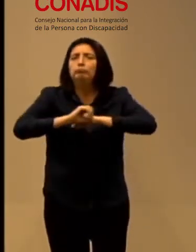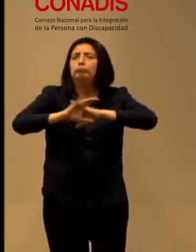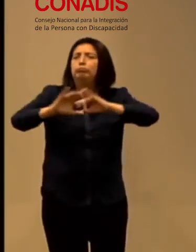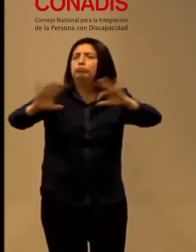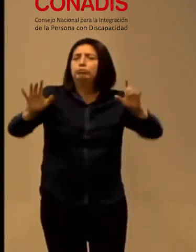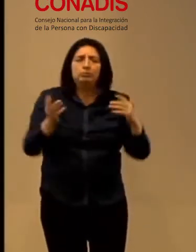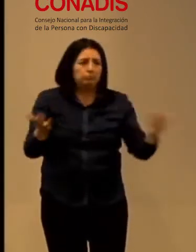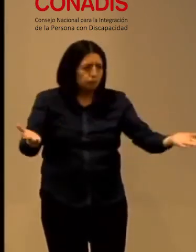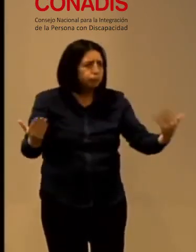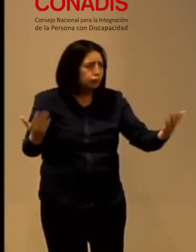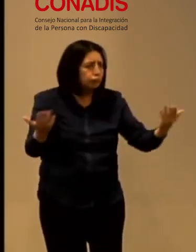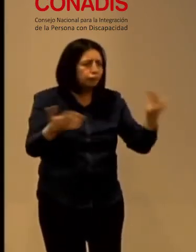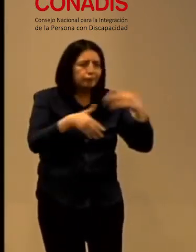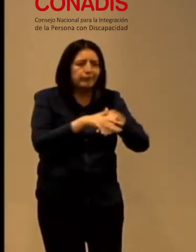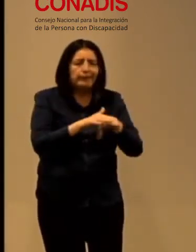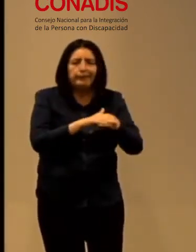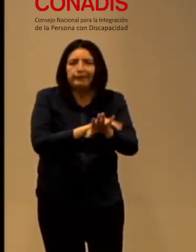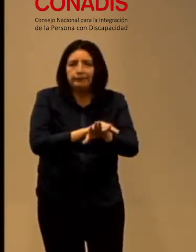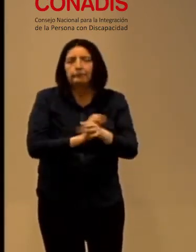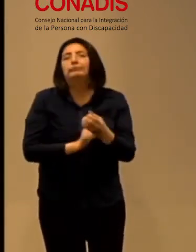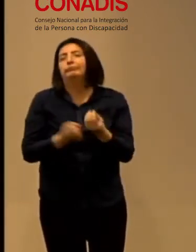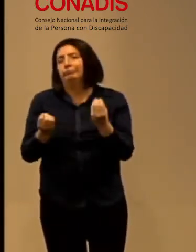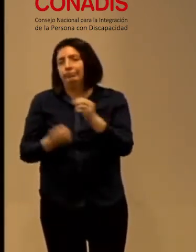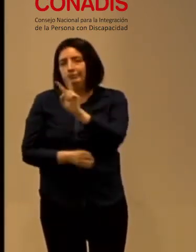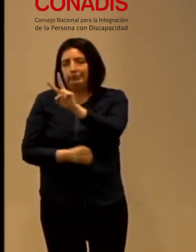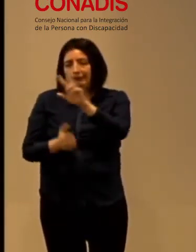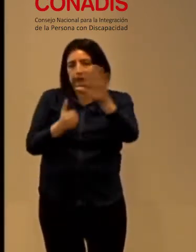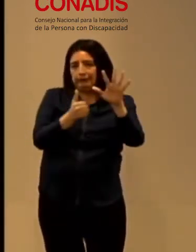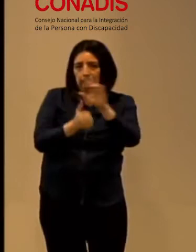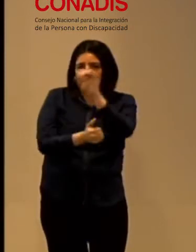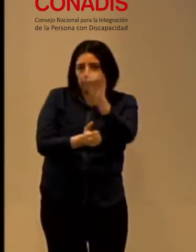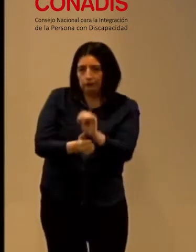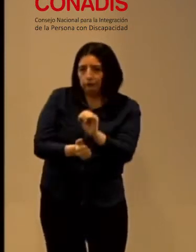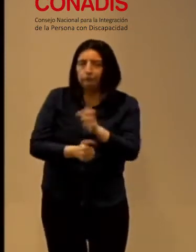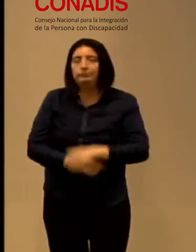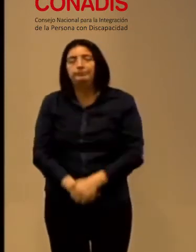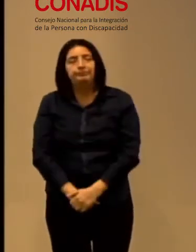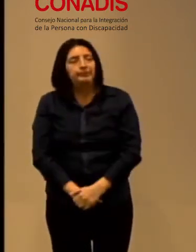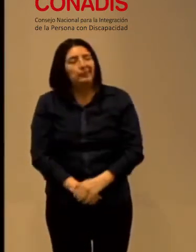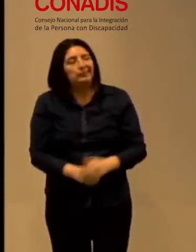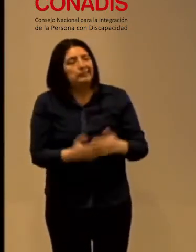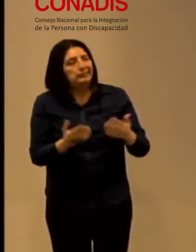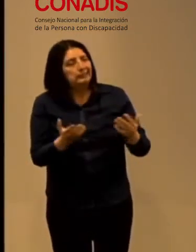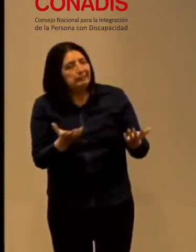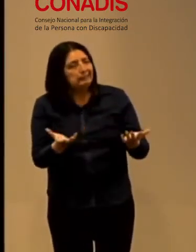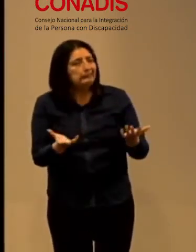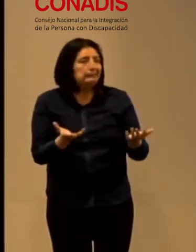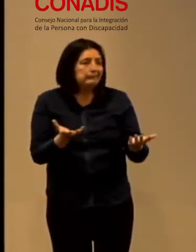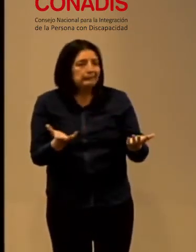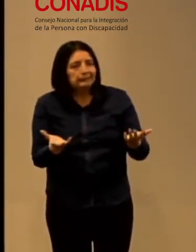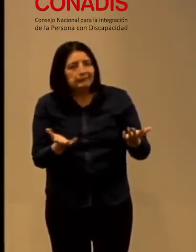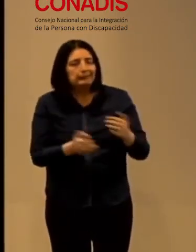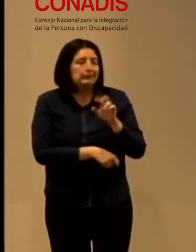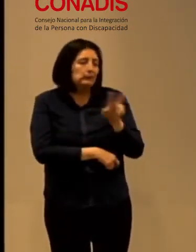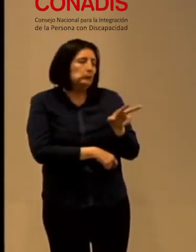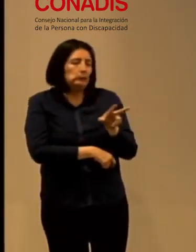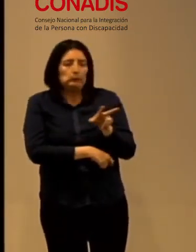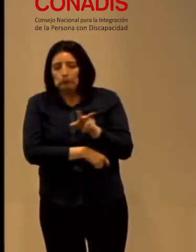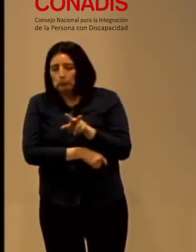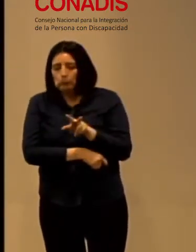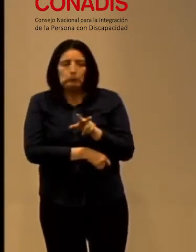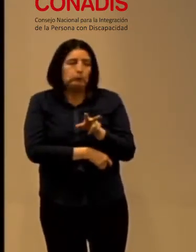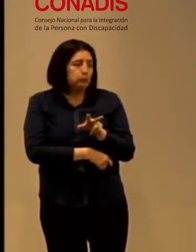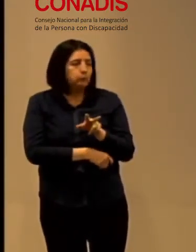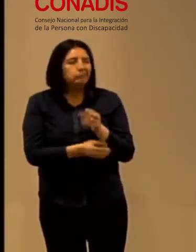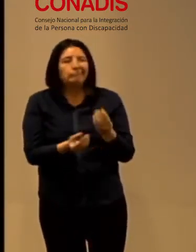el ingreso, estamos en 26%, ¿no? Entonces, ahí nos estamos dando cuenta un poco